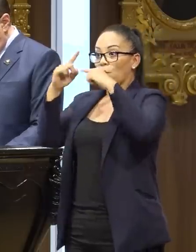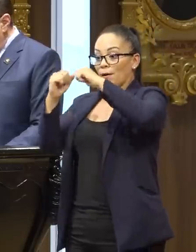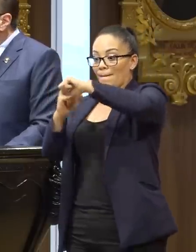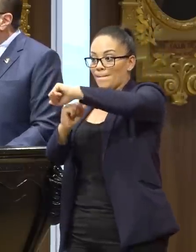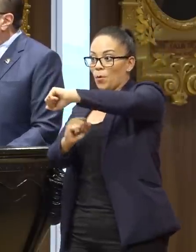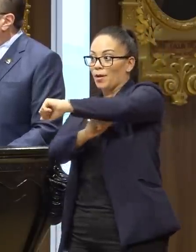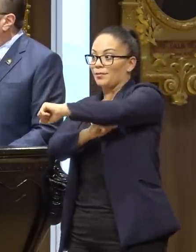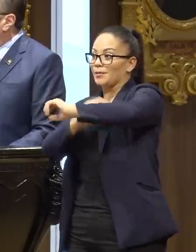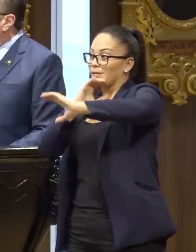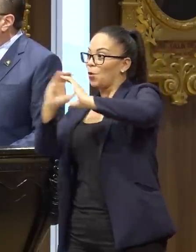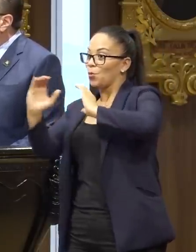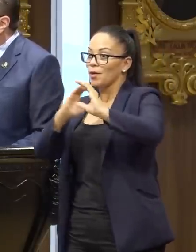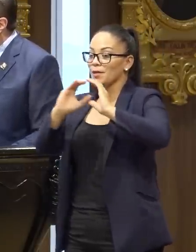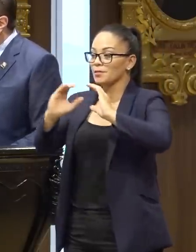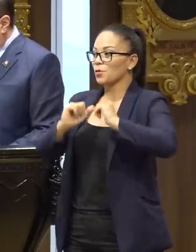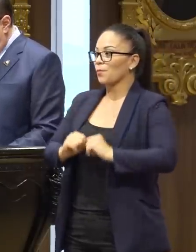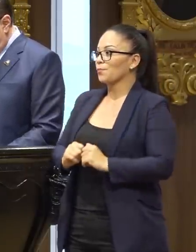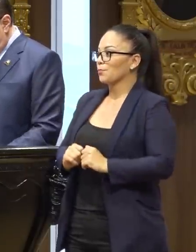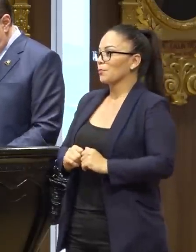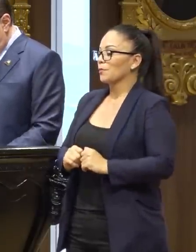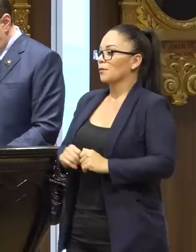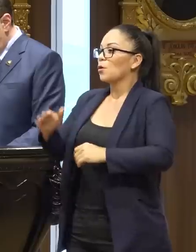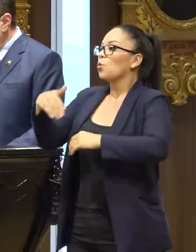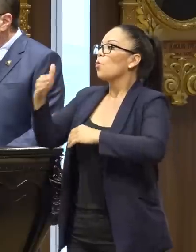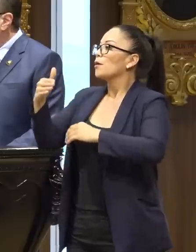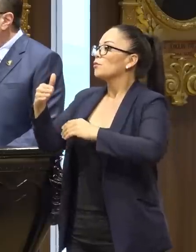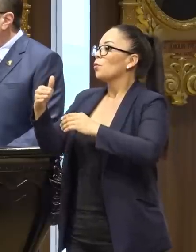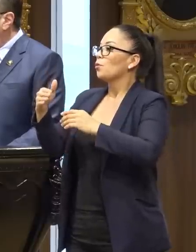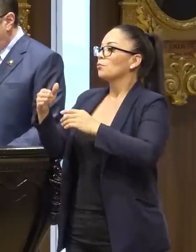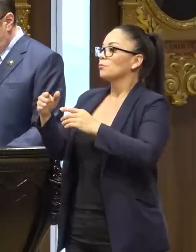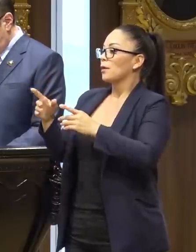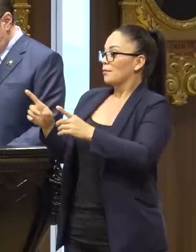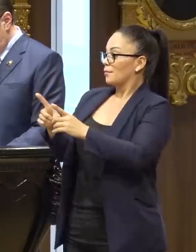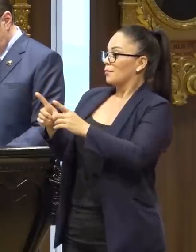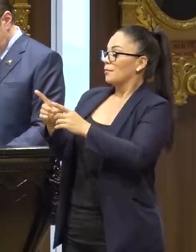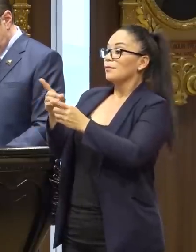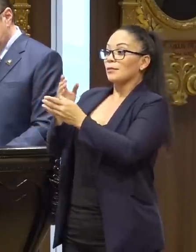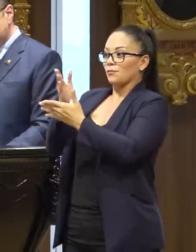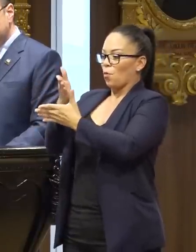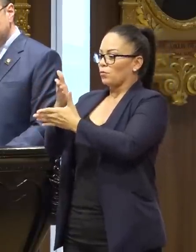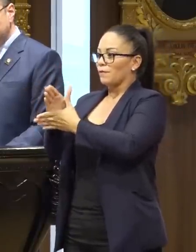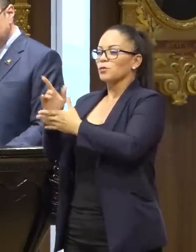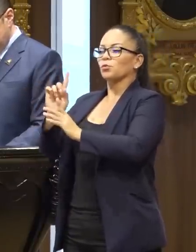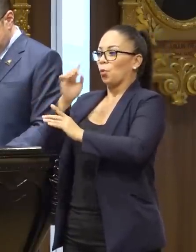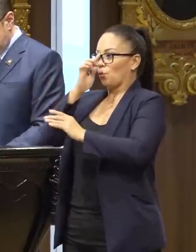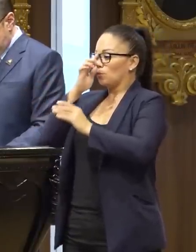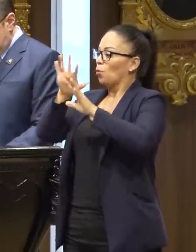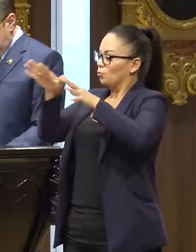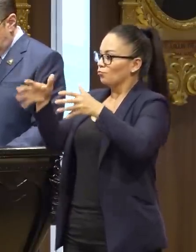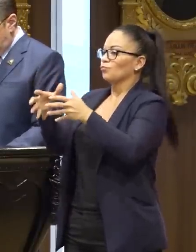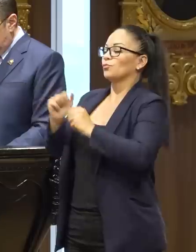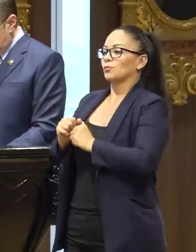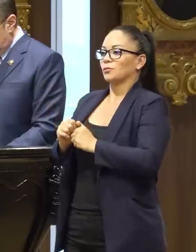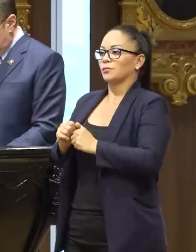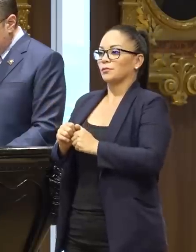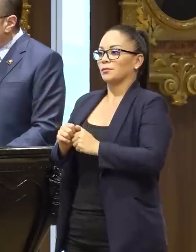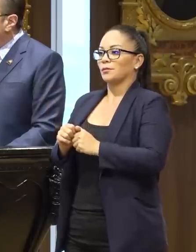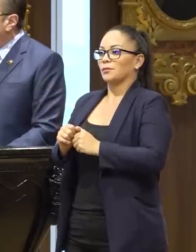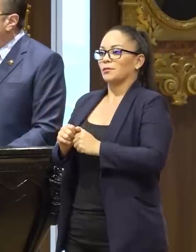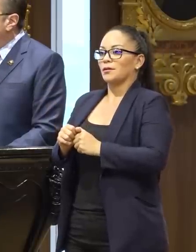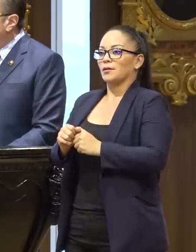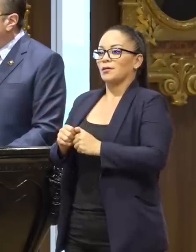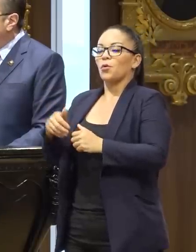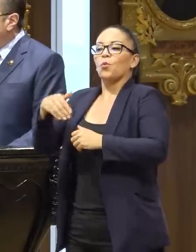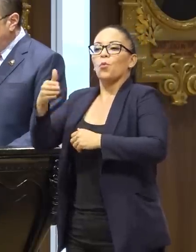ellos, cuando la división no encuentra espacio en las agendas y la unidad